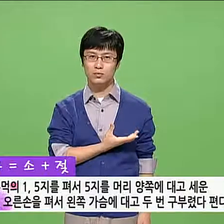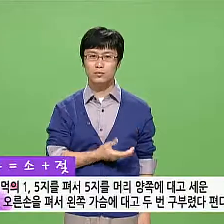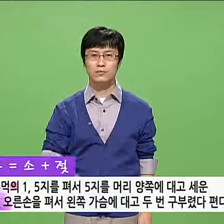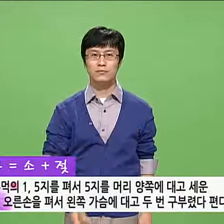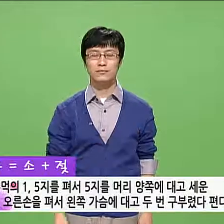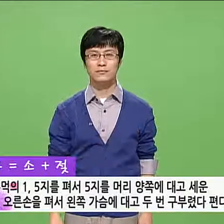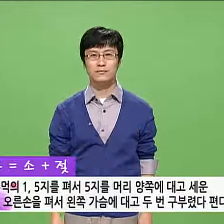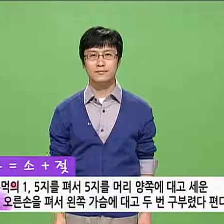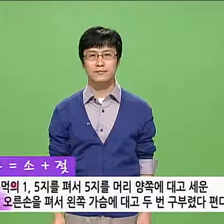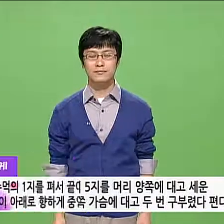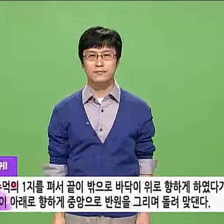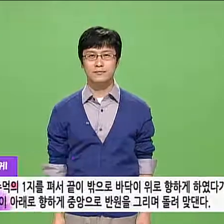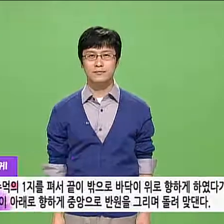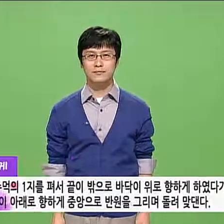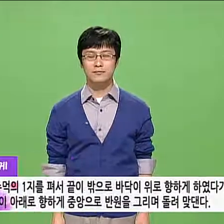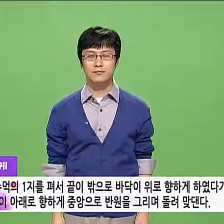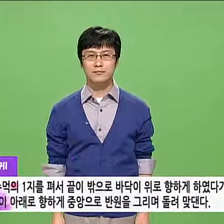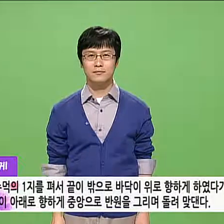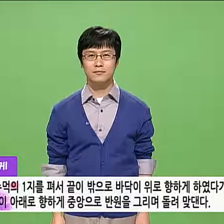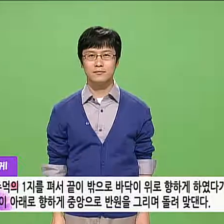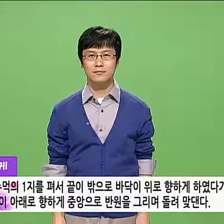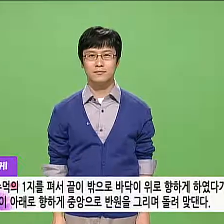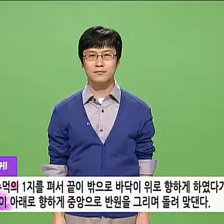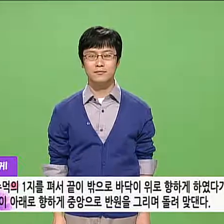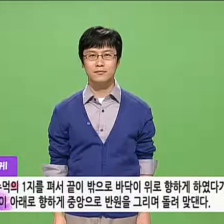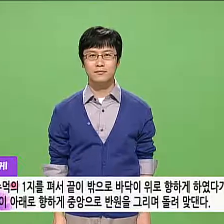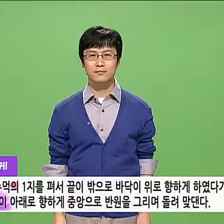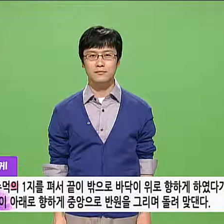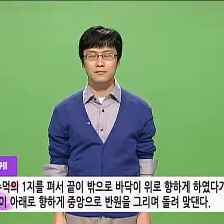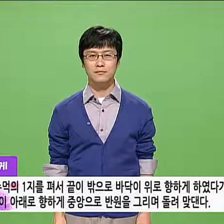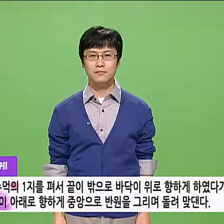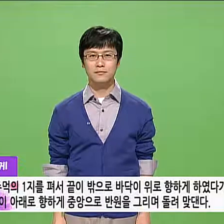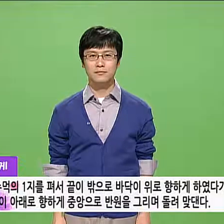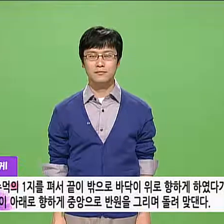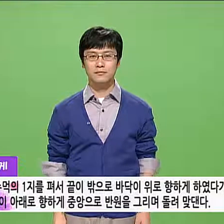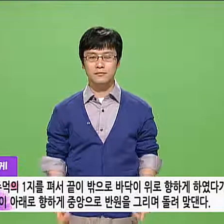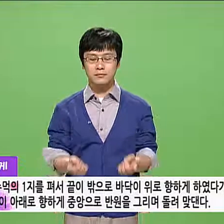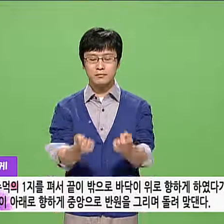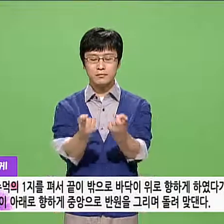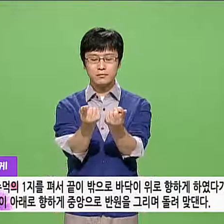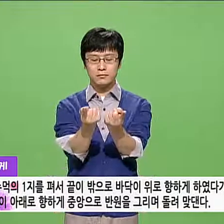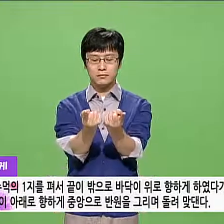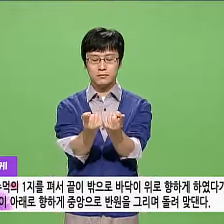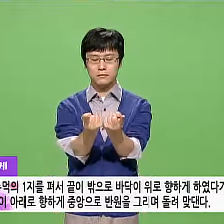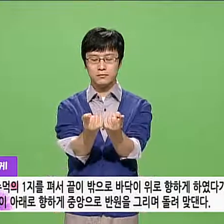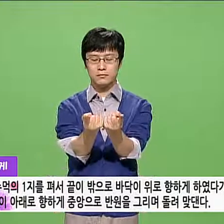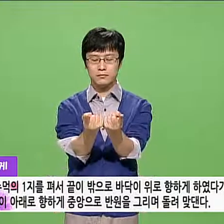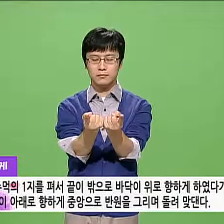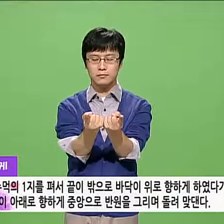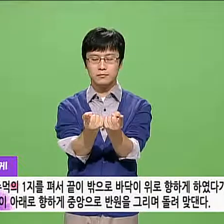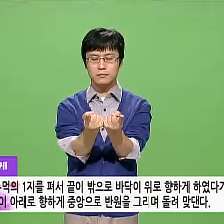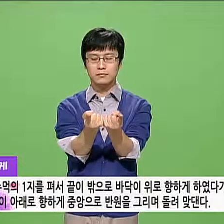함께 두 주먹에 일지를 펴서 바닥이 위를 향하게 하였다가